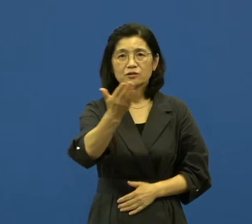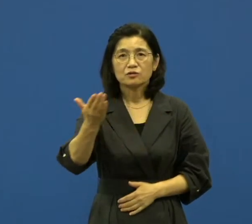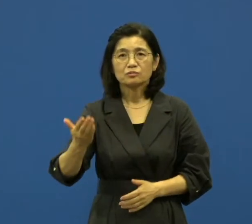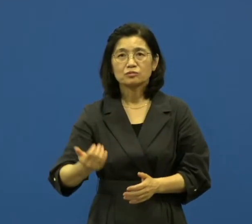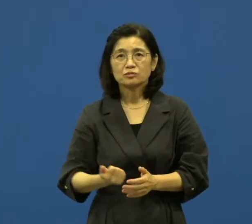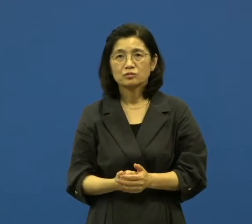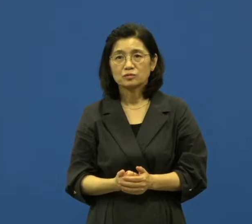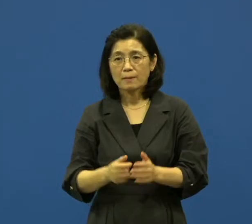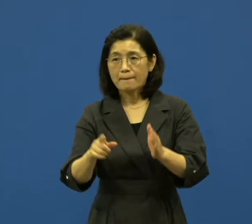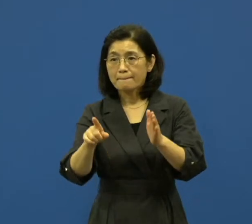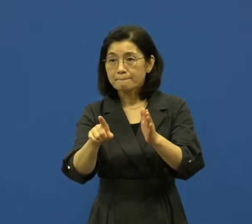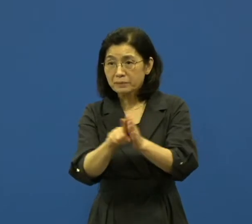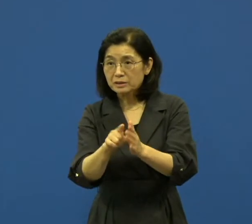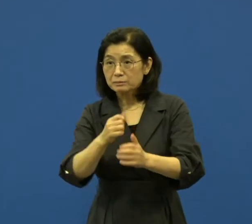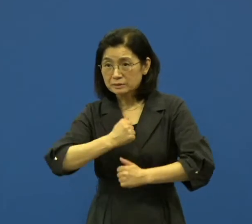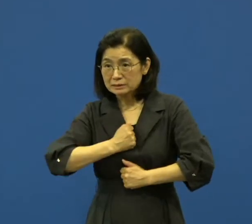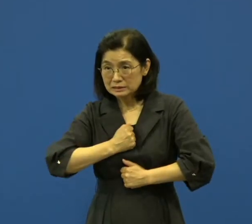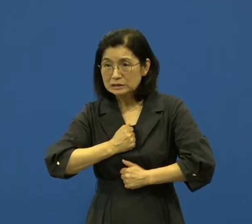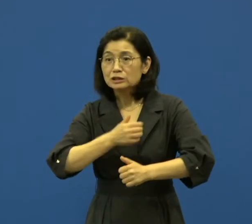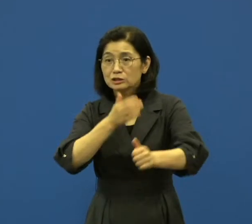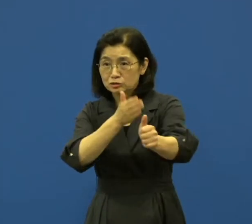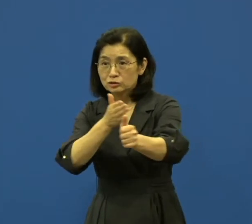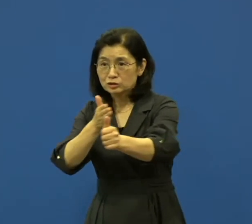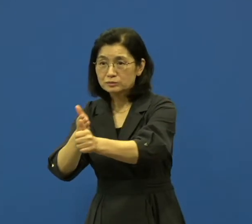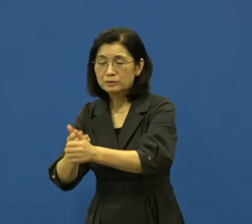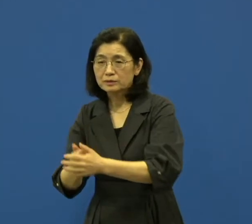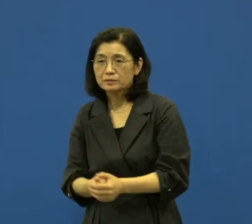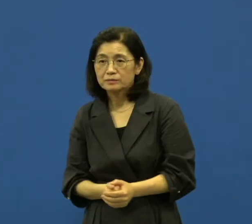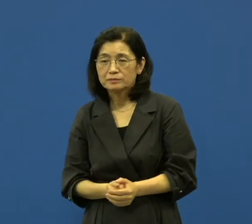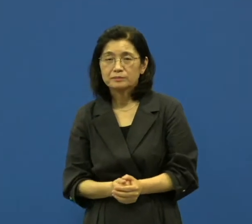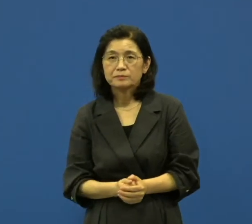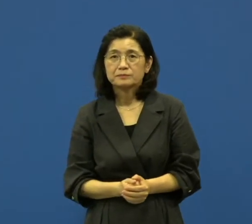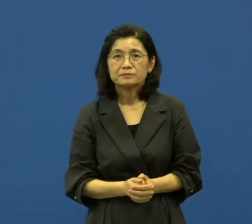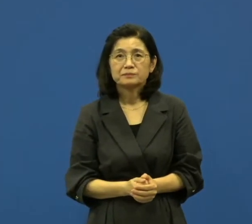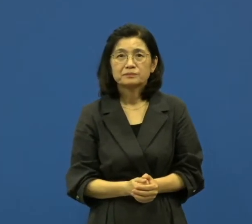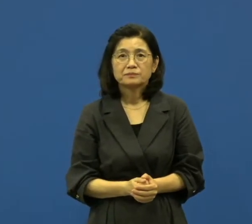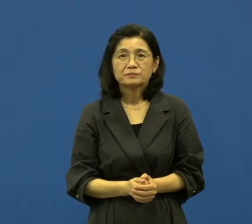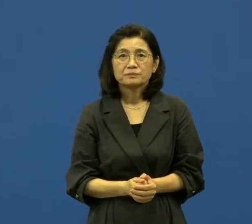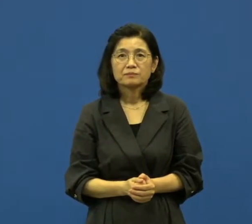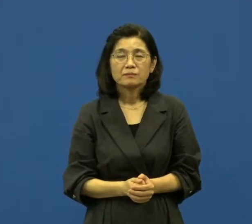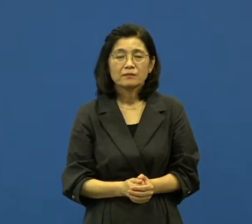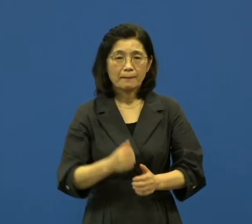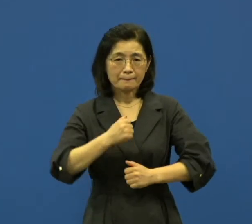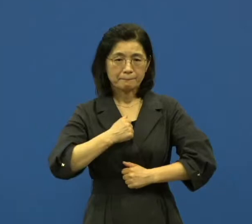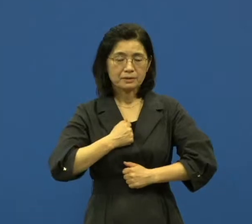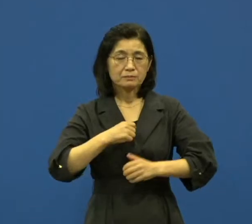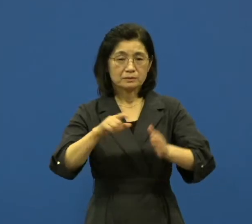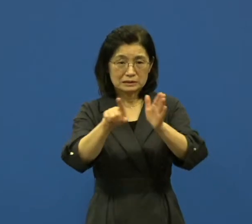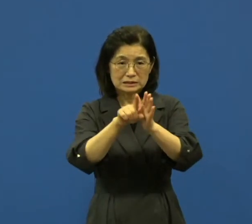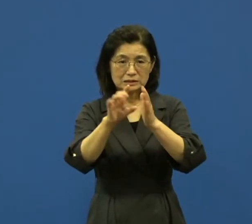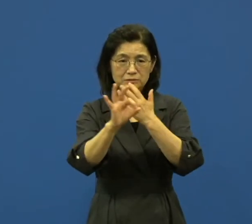여러분들의 믿음을 지킬 수 있게 되기를 축원합니다. 그러면 되는 거예요. 그러면 이기는 것입니다.